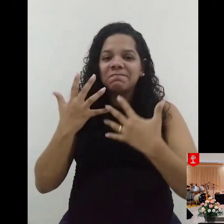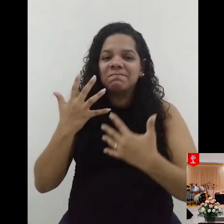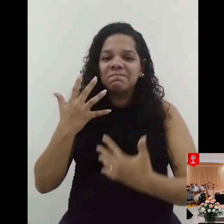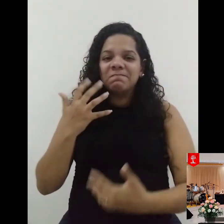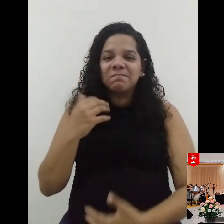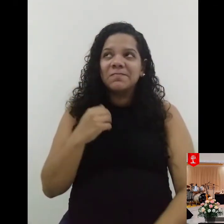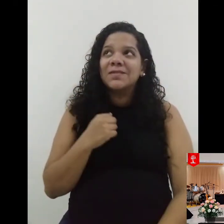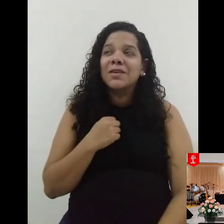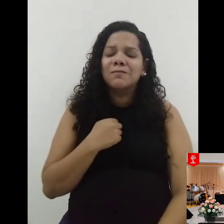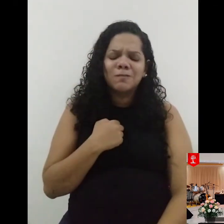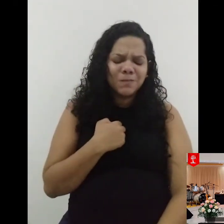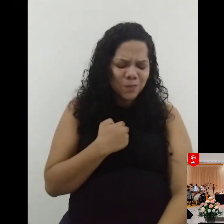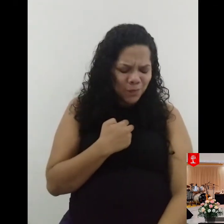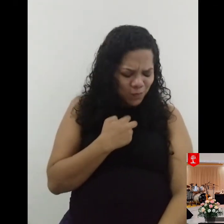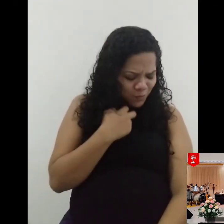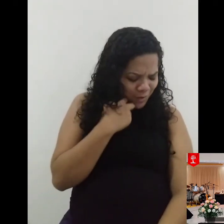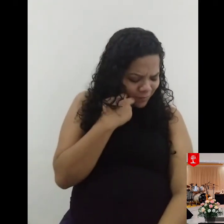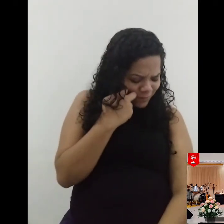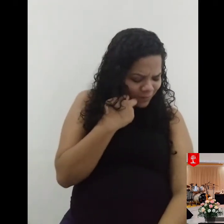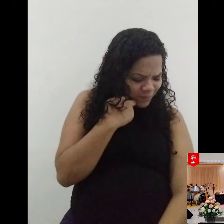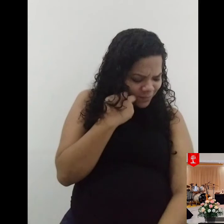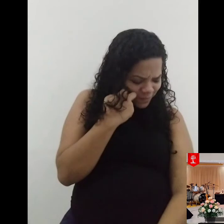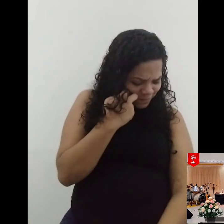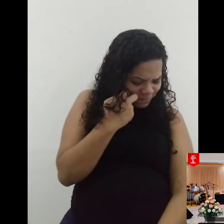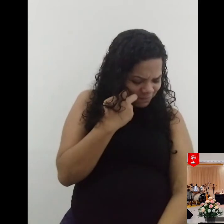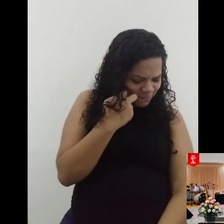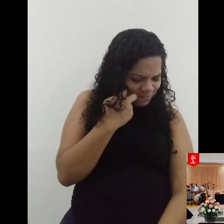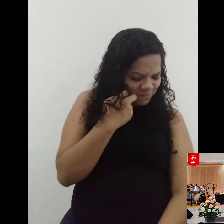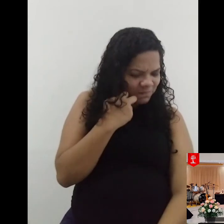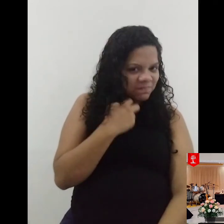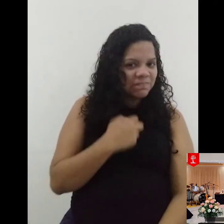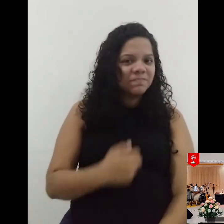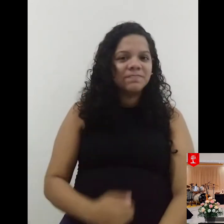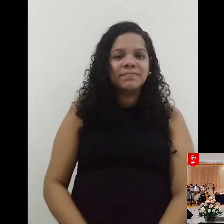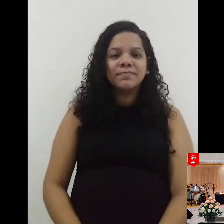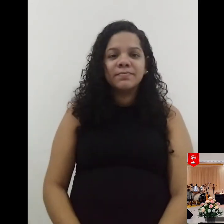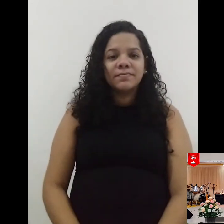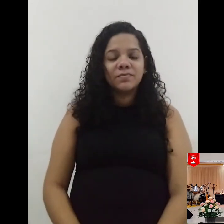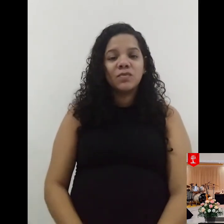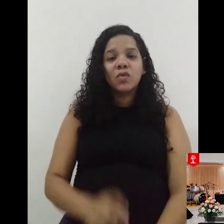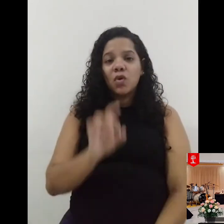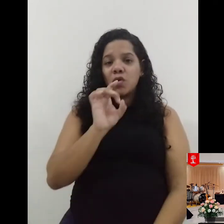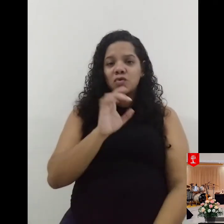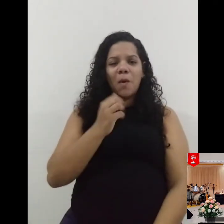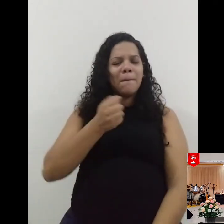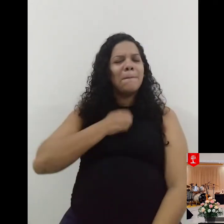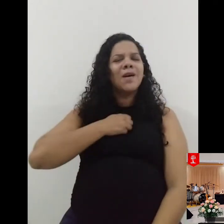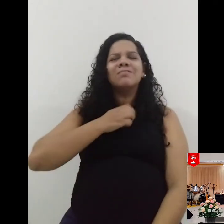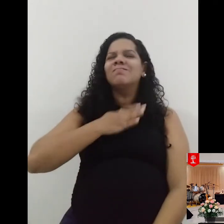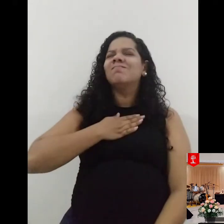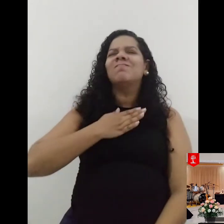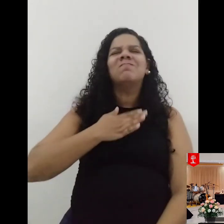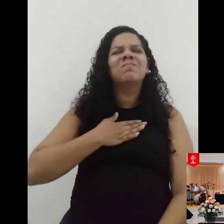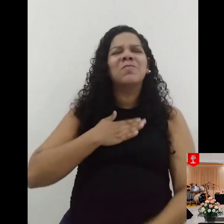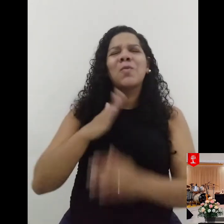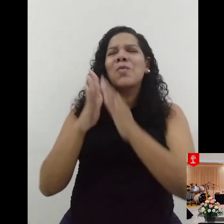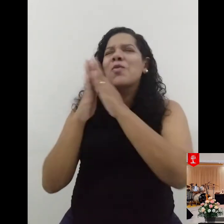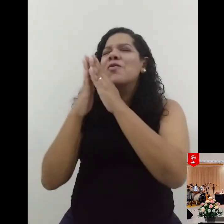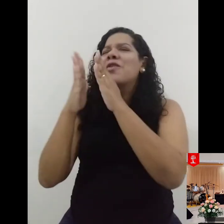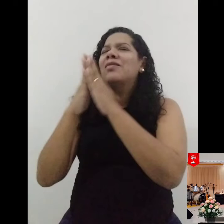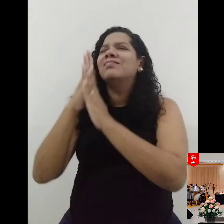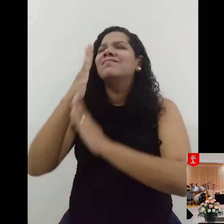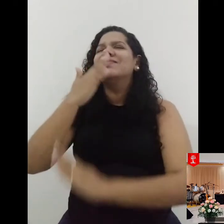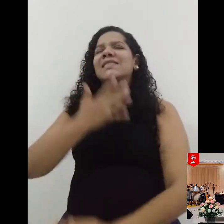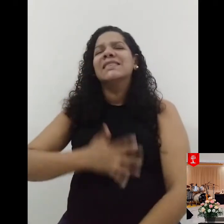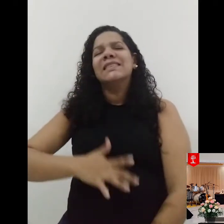Deus gracioso, bondoso, soberano, olhasse para ele com graça, com compaixão.